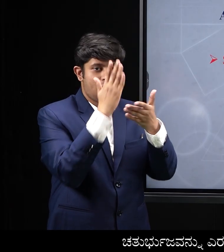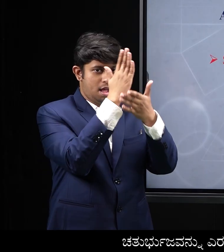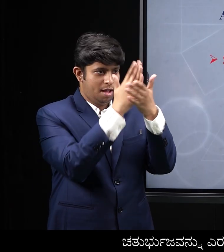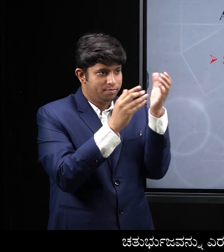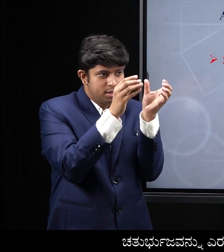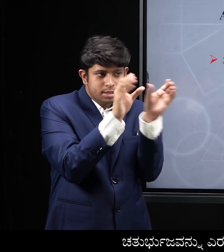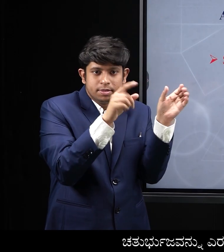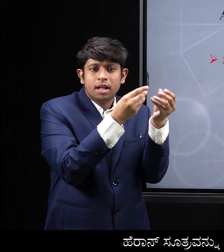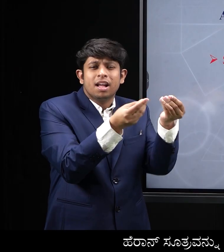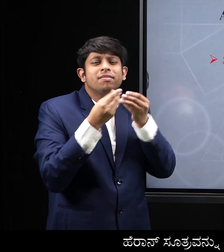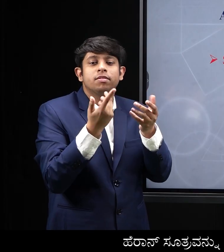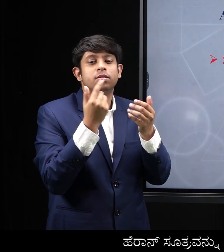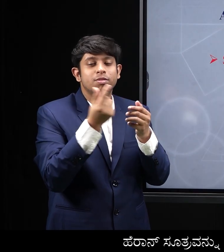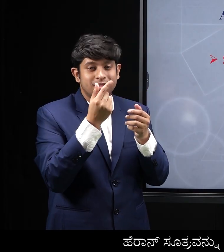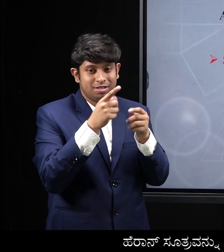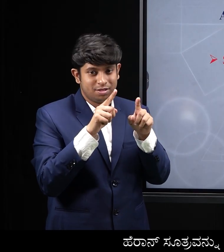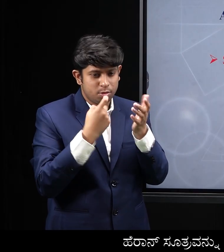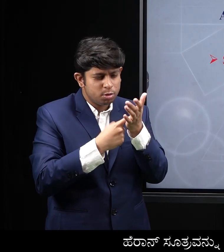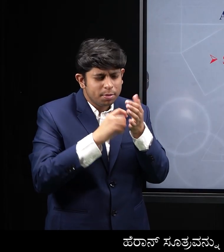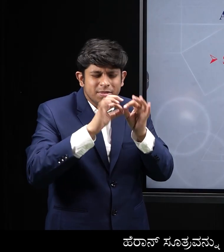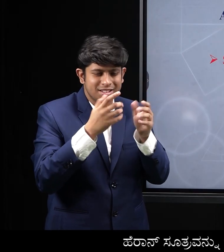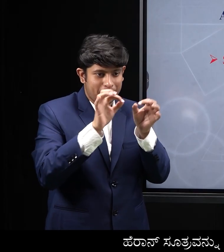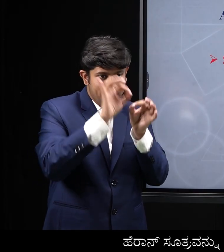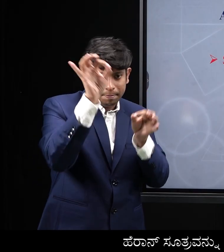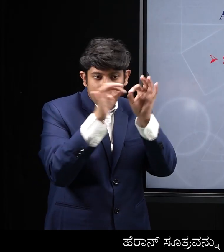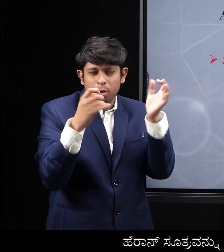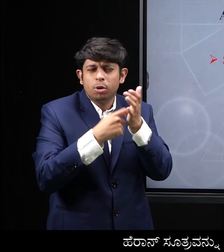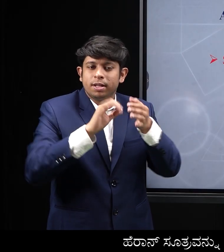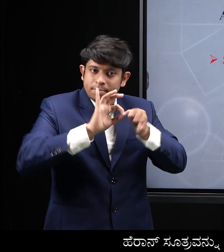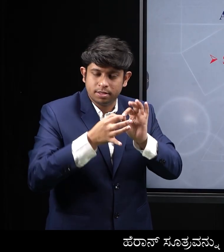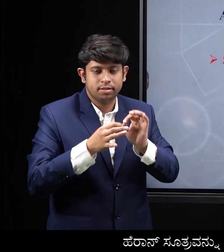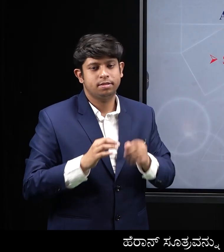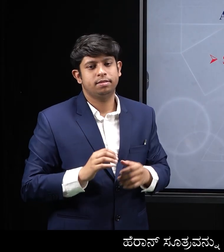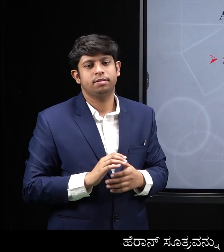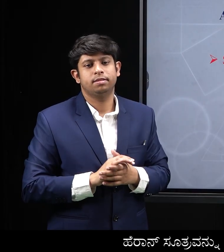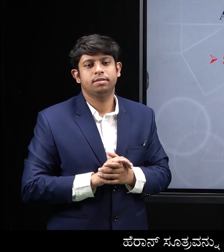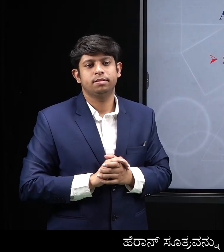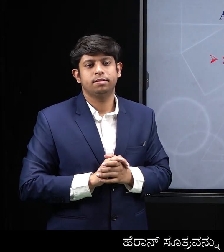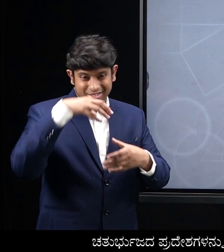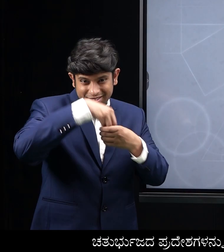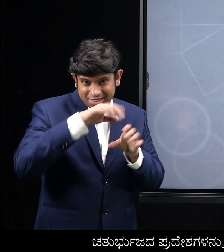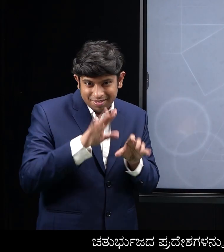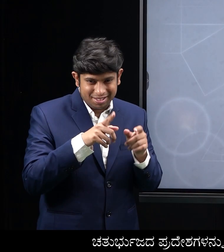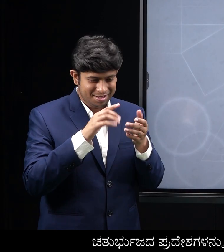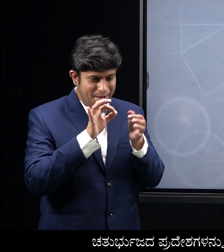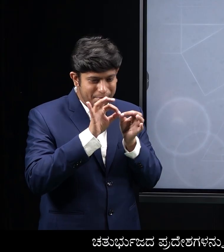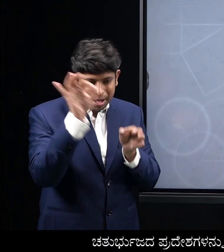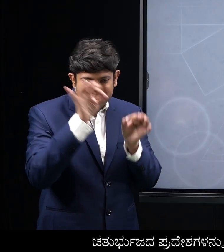ಮೂಲಕ ಮತ್ತು ಹೆರಾನ್ ಸೂತ್ರವನ್ನು ಬಳಸಿಕೊಂಡು ಪ್ರದೇಶವನ್ನು ಲೆಕ್ಕ ಹಾಕಬಹುದು. ಚತುರ್ಭುಜದ